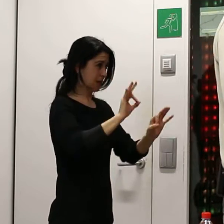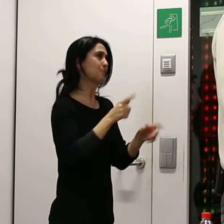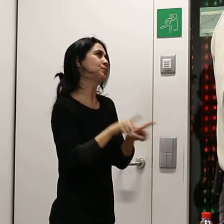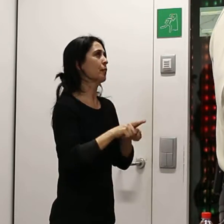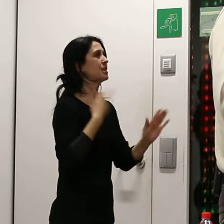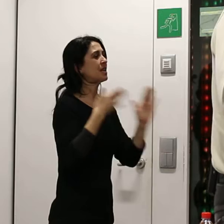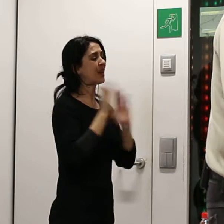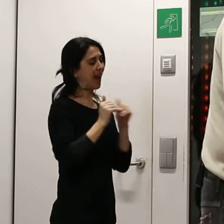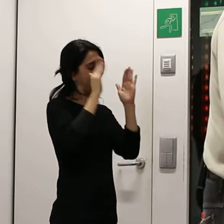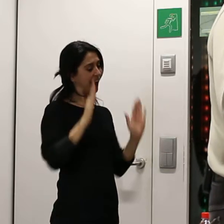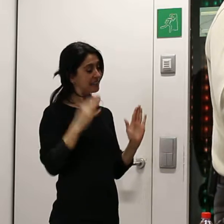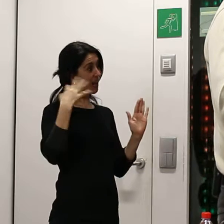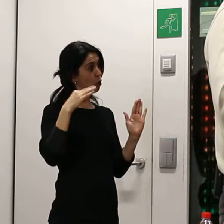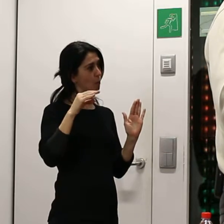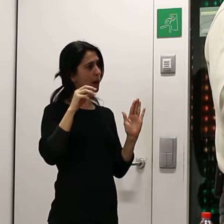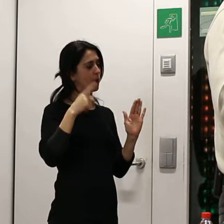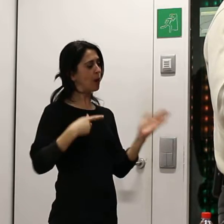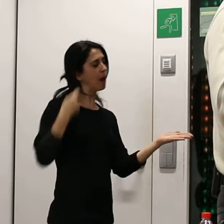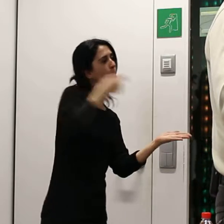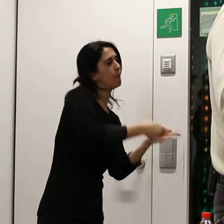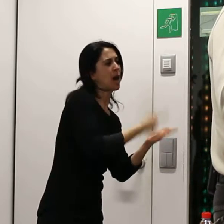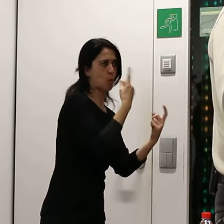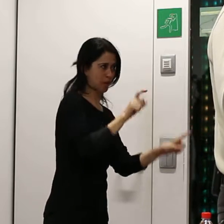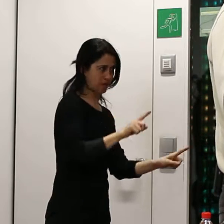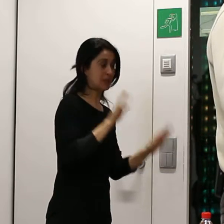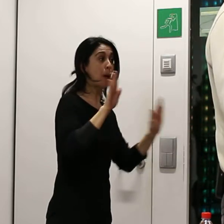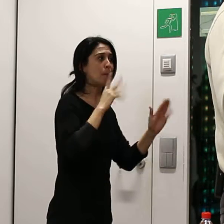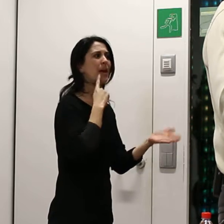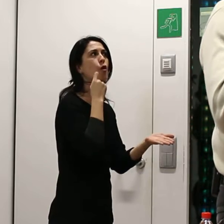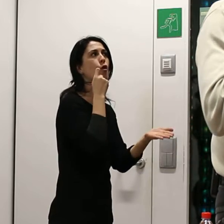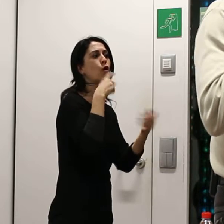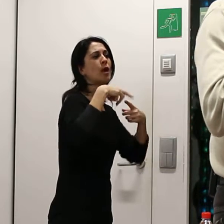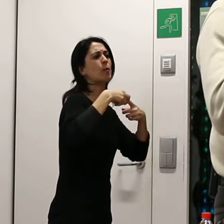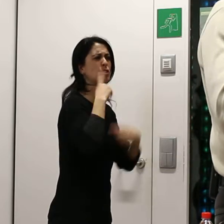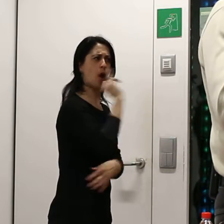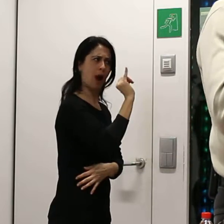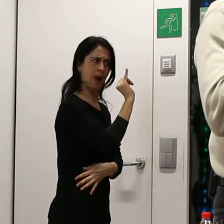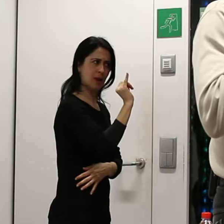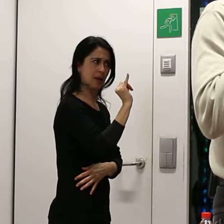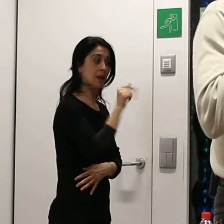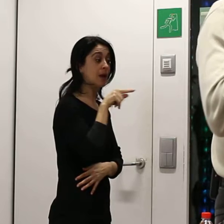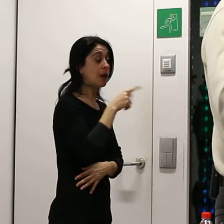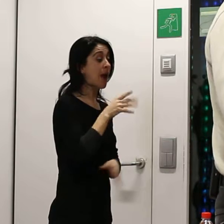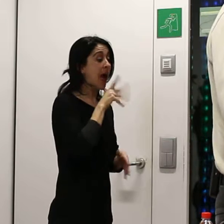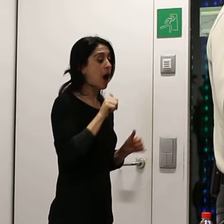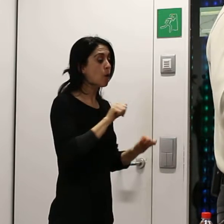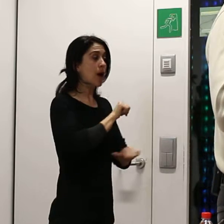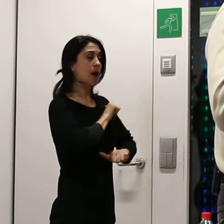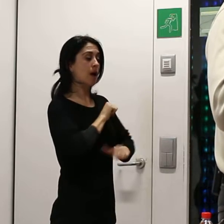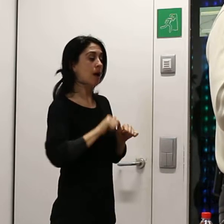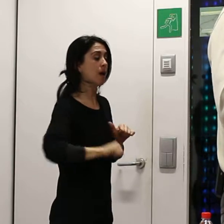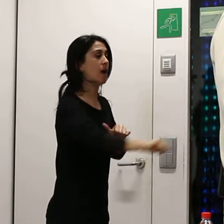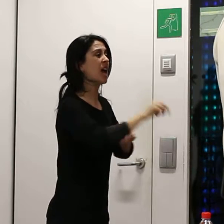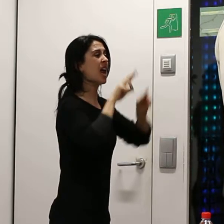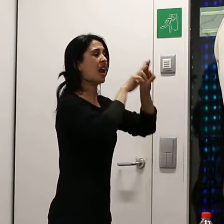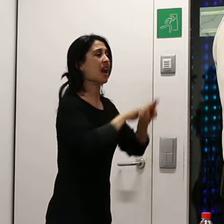domésticos, no tienen que pagar eso, ese canon. Pero ese canon está. Y está esperando una revisión que puede entrar en vigor en cualquier momento.